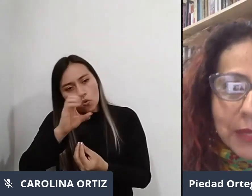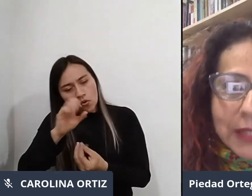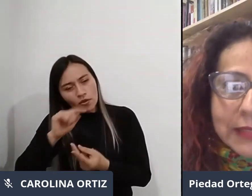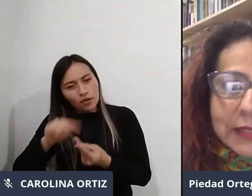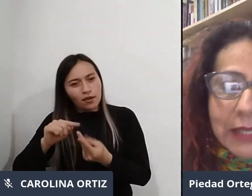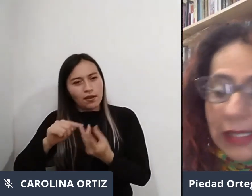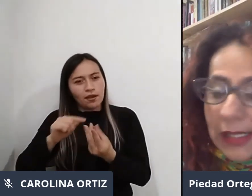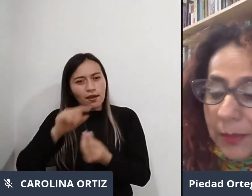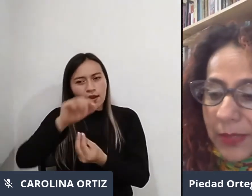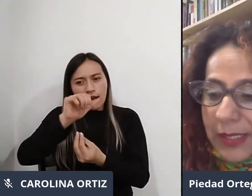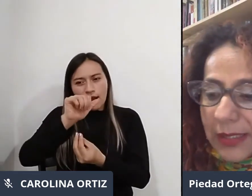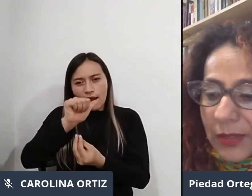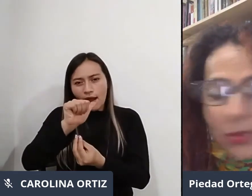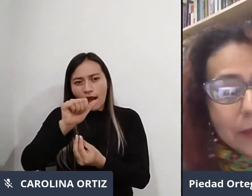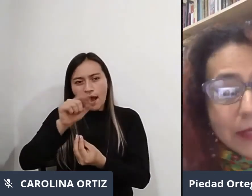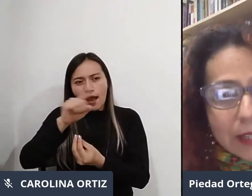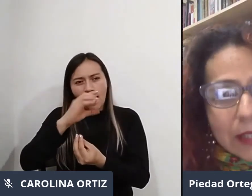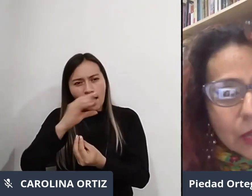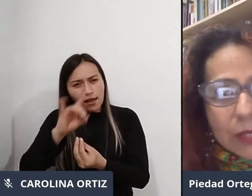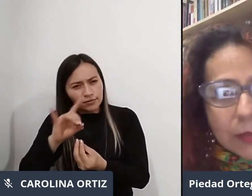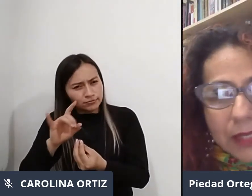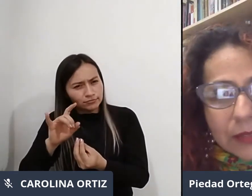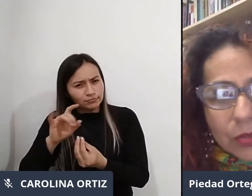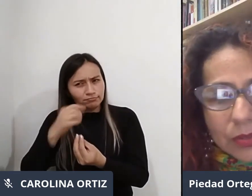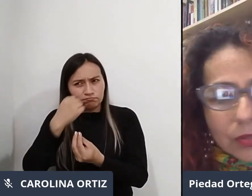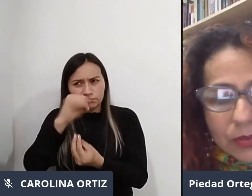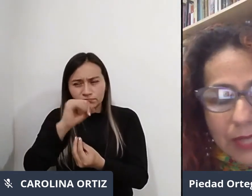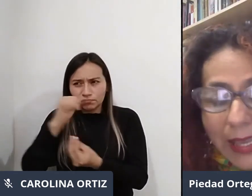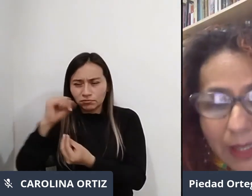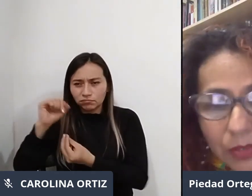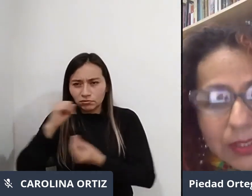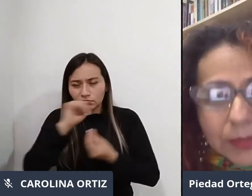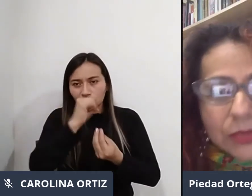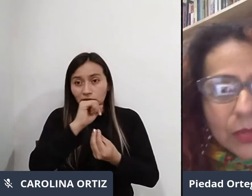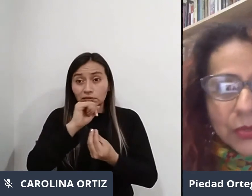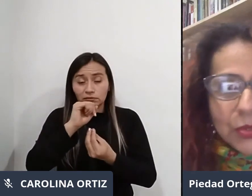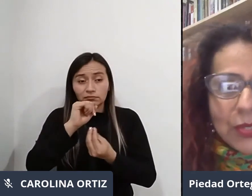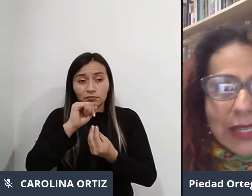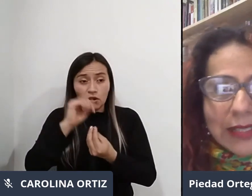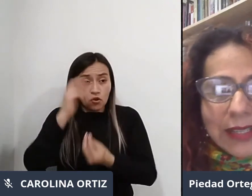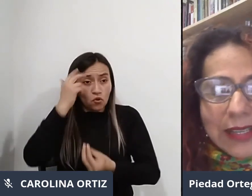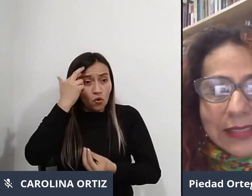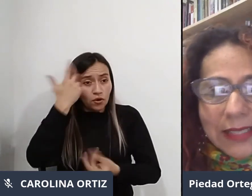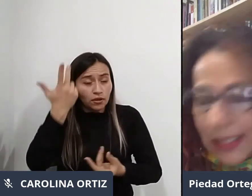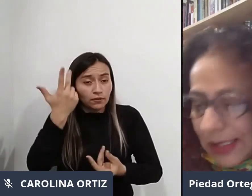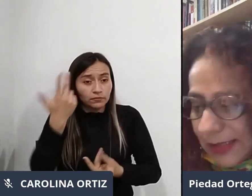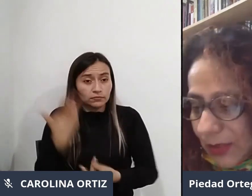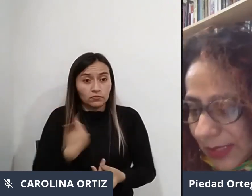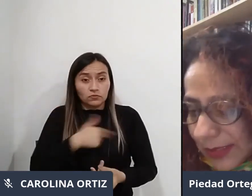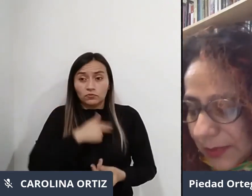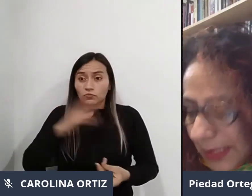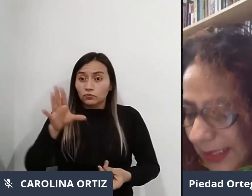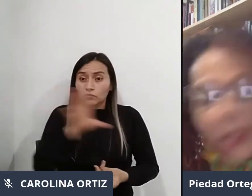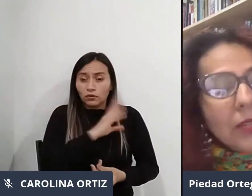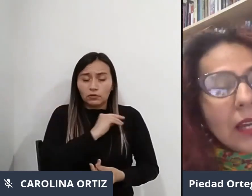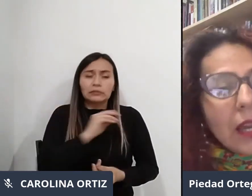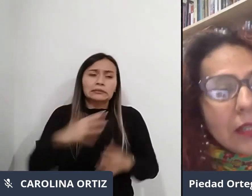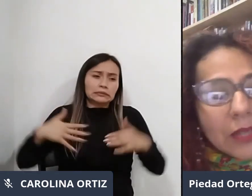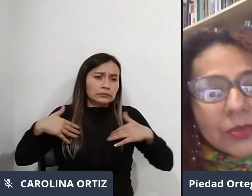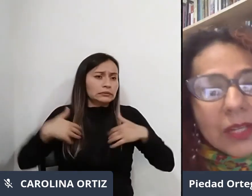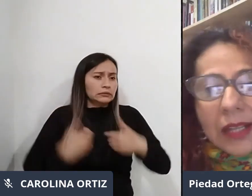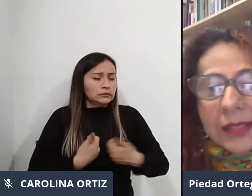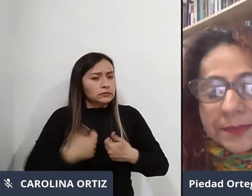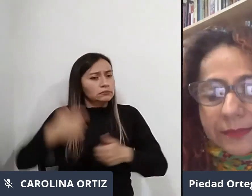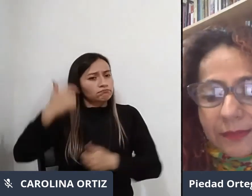y maestras, porque no solamente hay agotamiento, o sea, hay agotamiento emocional, ¿sí? Sino que también